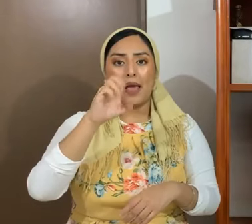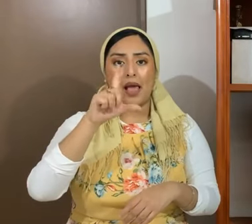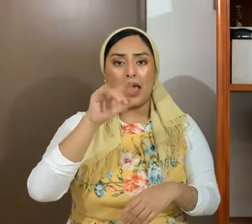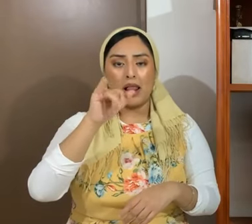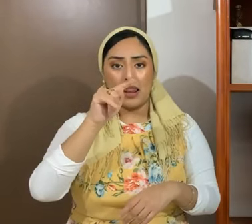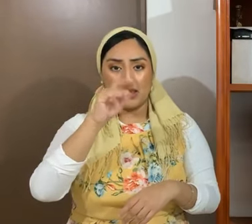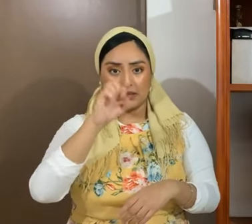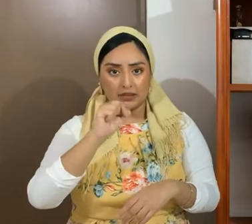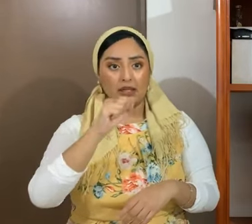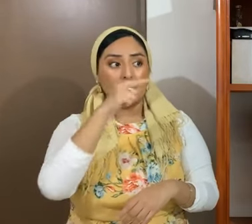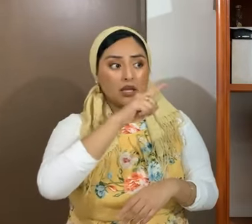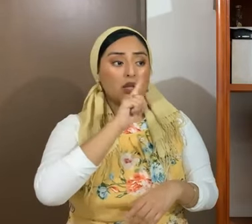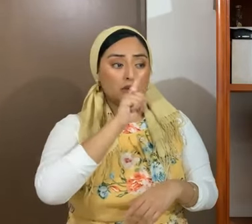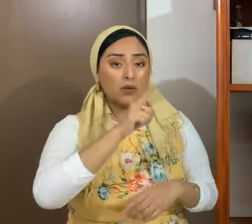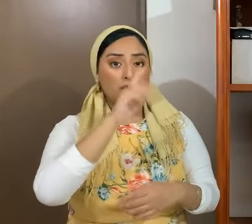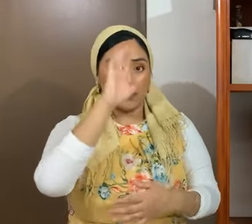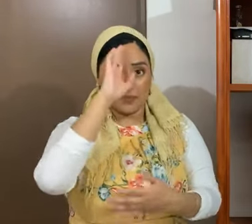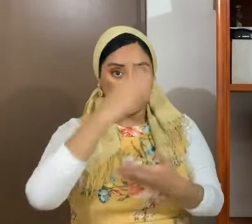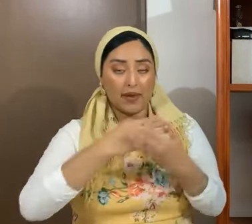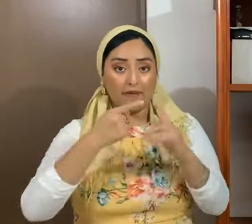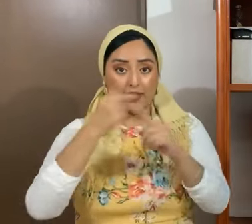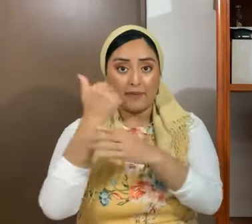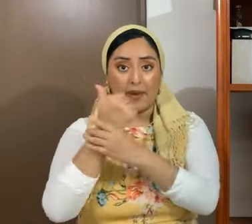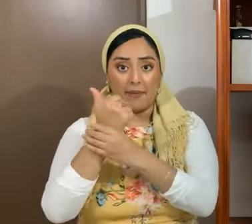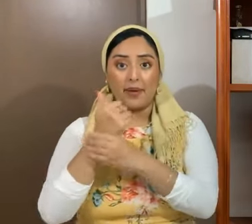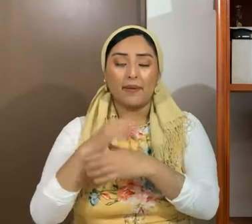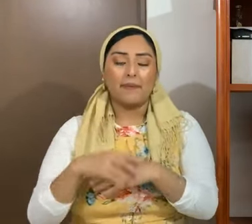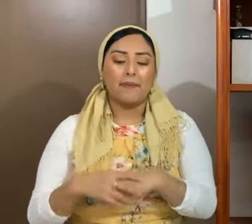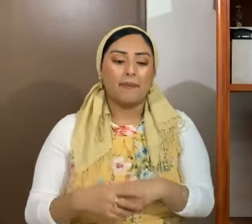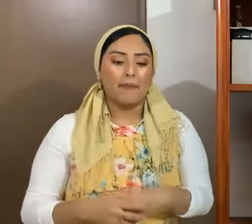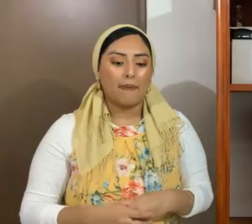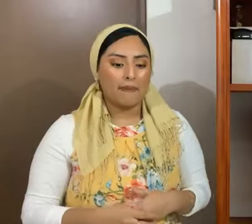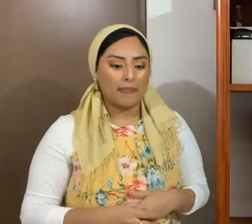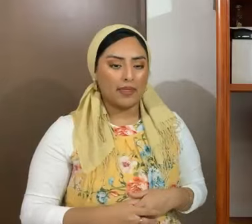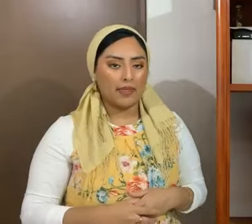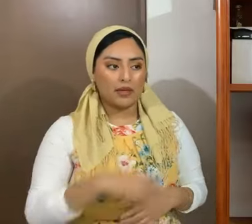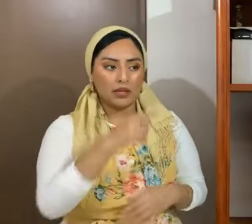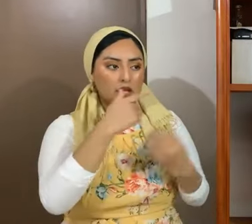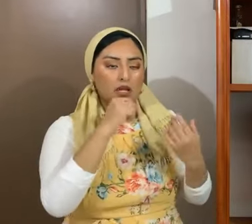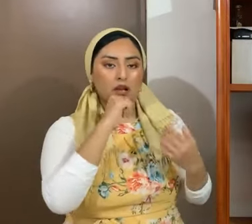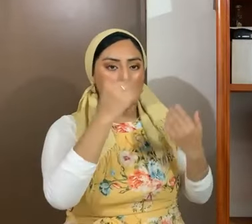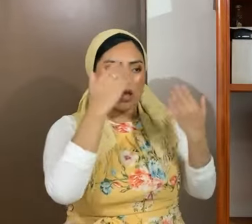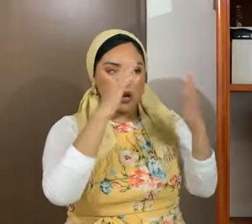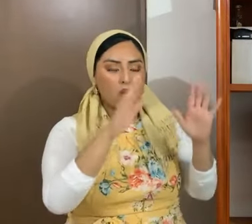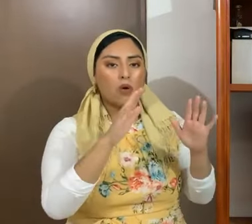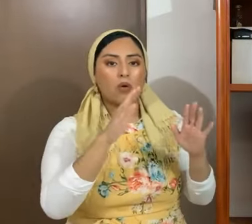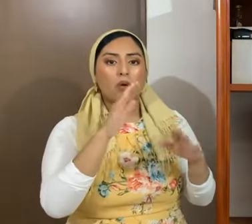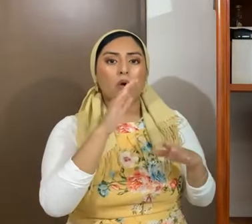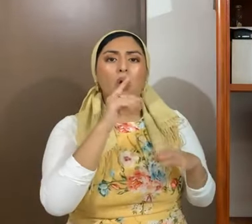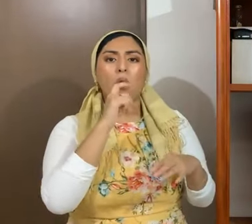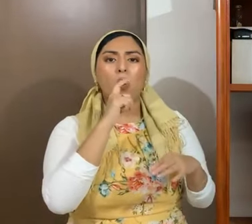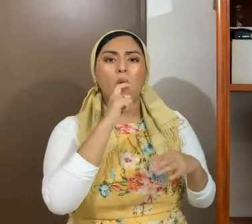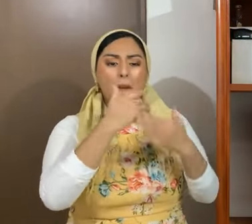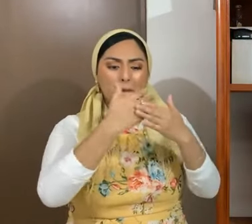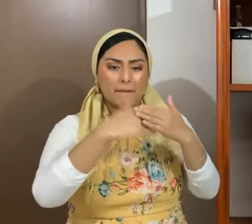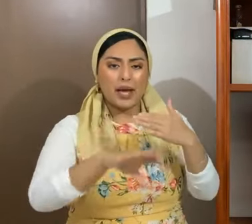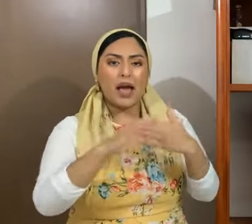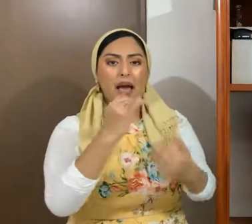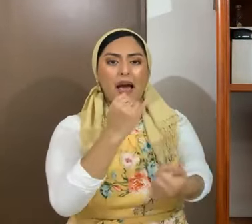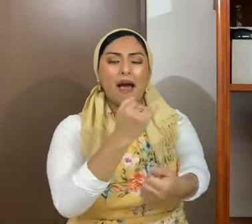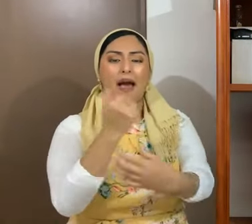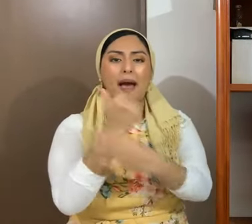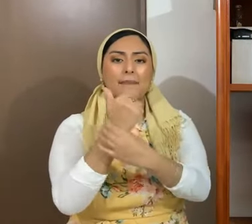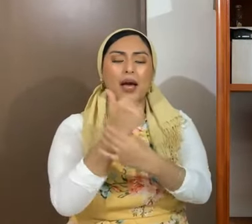se les conoce, ciertamente son hijos de Abraham, pero no se les conoce como la simiente de Abraham. ¿Quién es la simiente de Abraham?